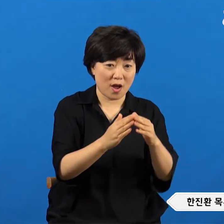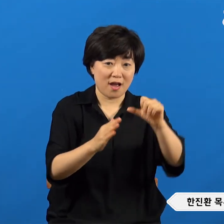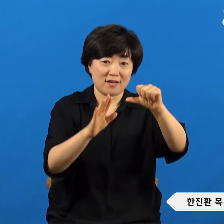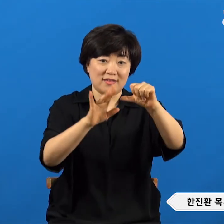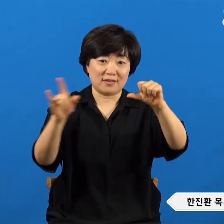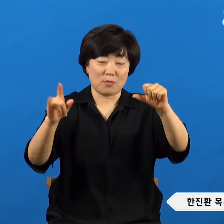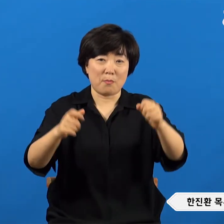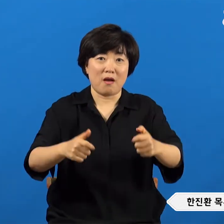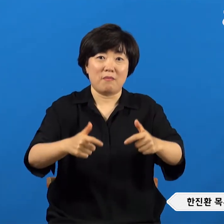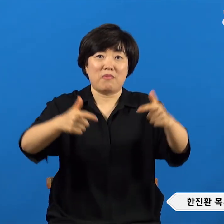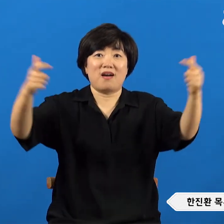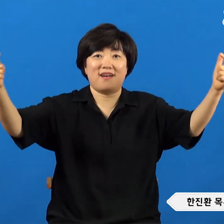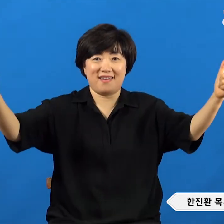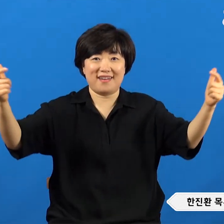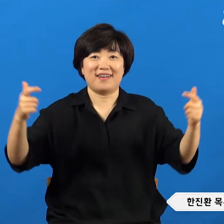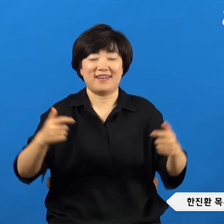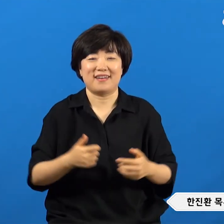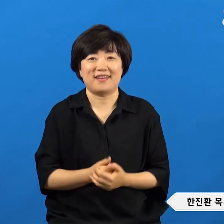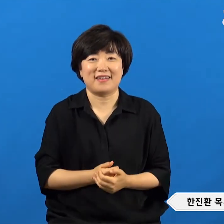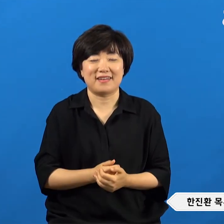이상 성장했습니다.